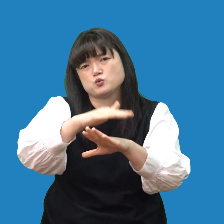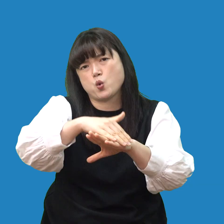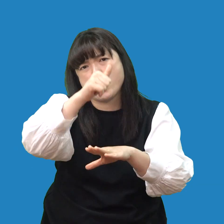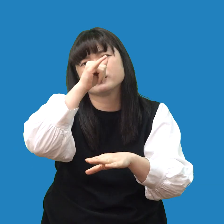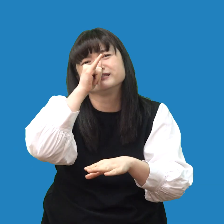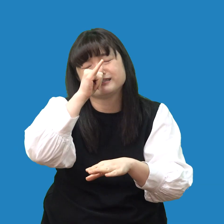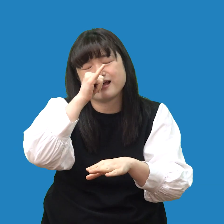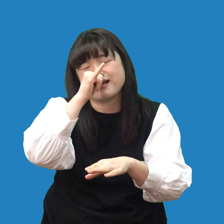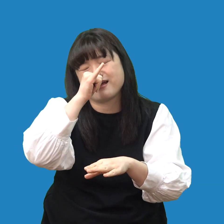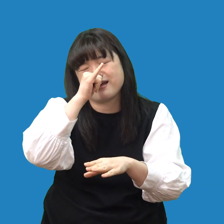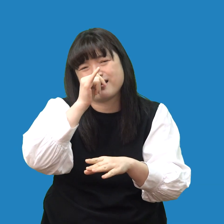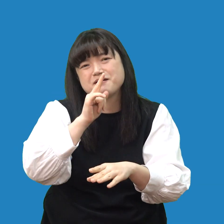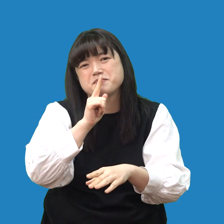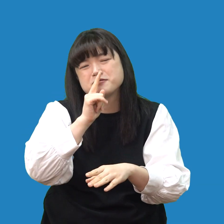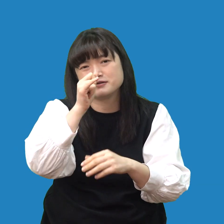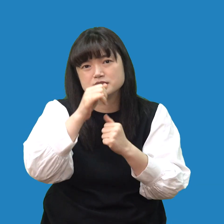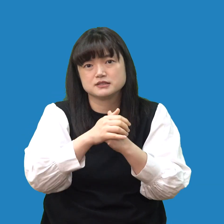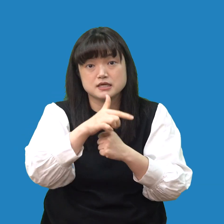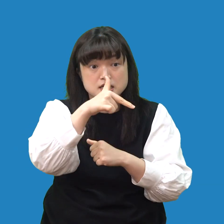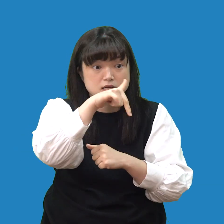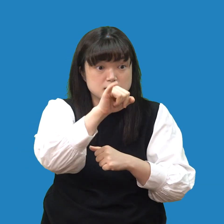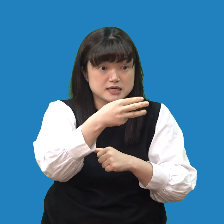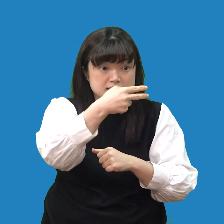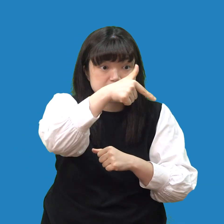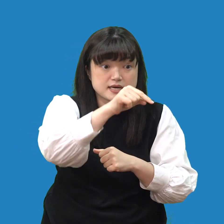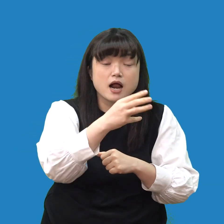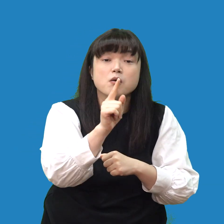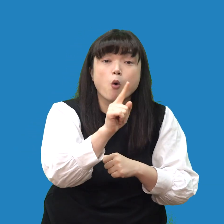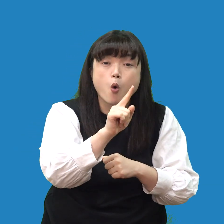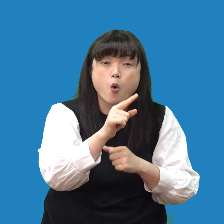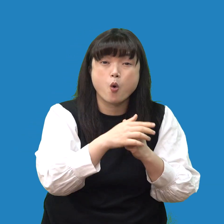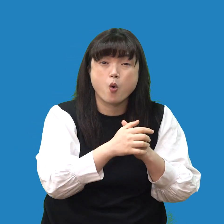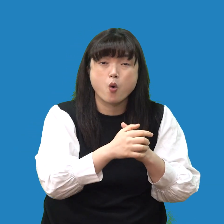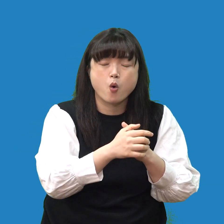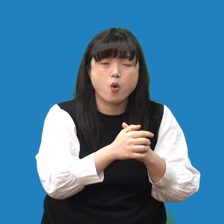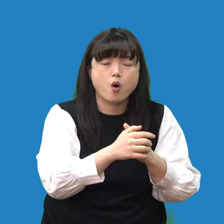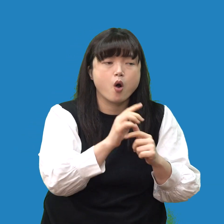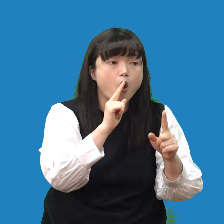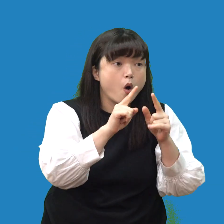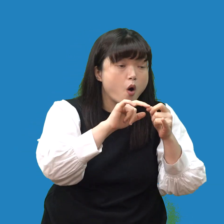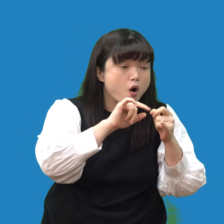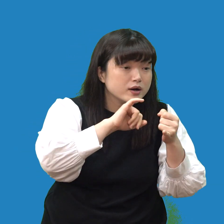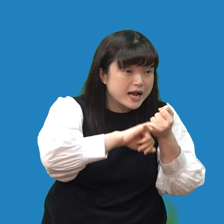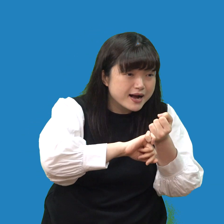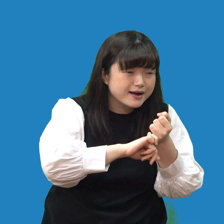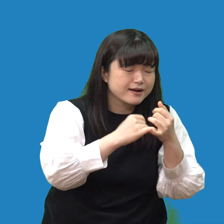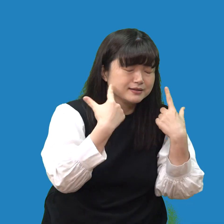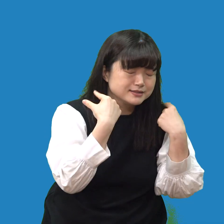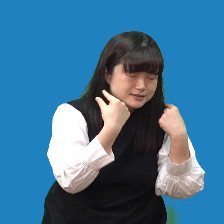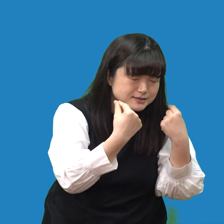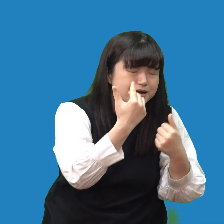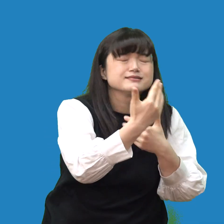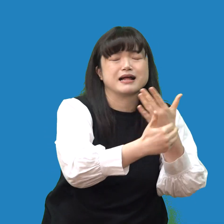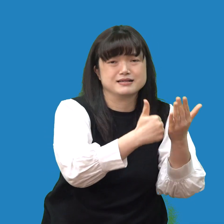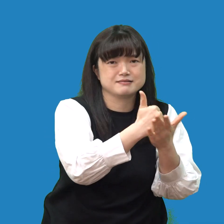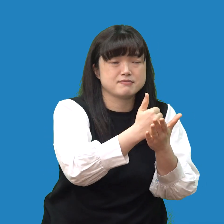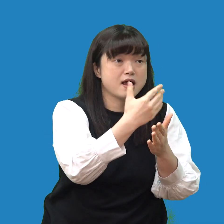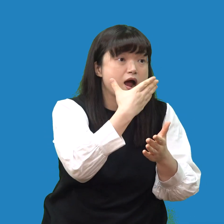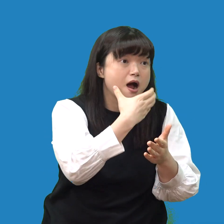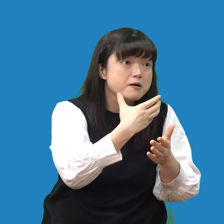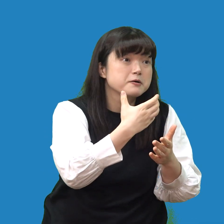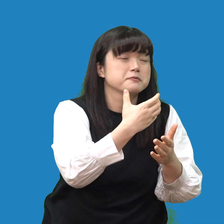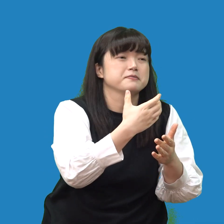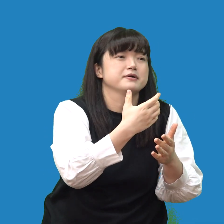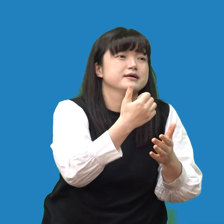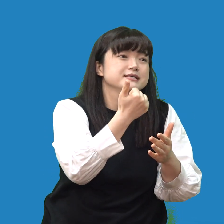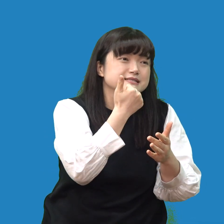말씀해 주는 거죠. 그래서 길갈은 어떤 곳인가? 언약의 신실하신 하나님, 아브라함, 이삭,